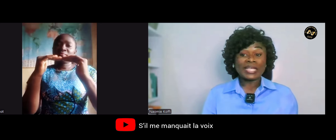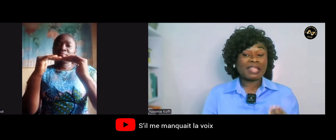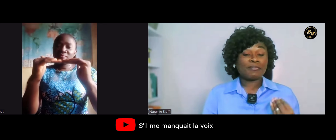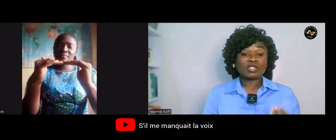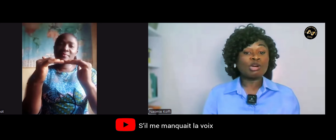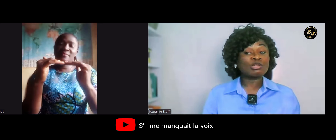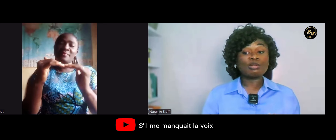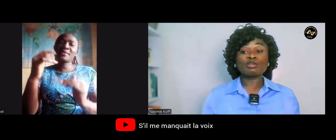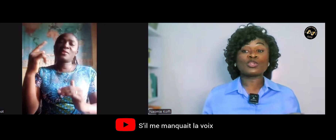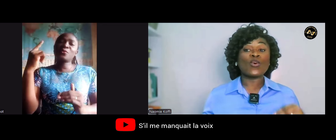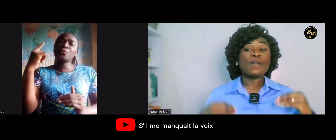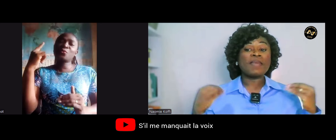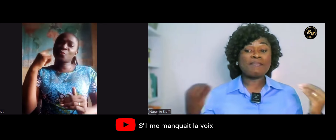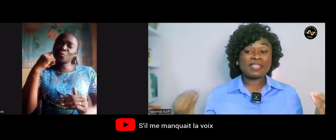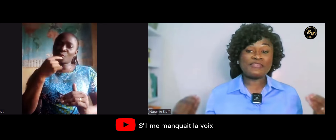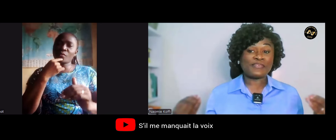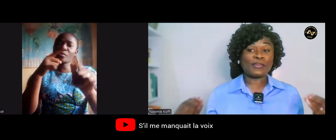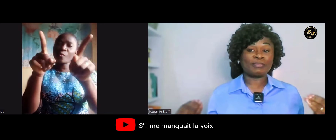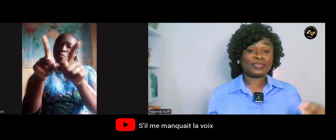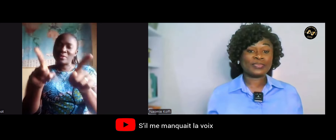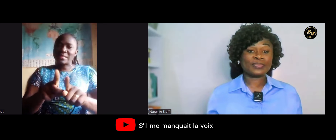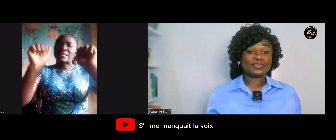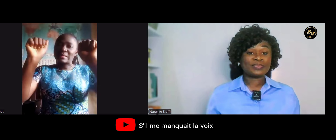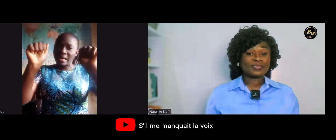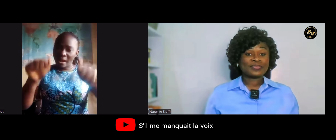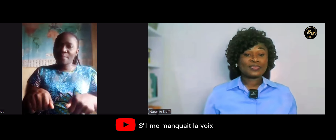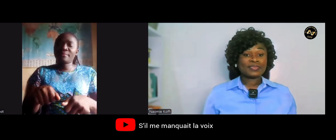sourdes et les personnes entendantes sont au même niveau.